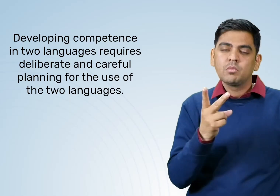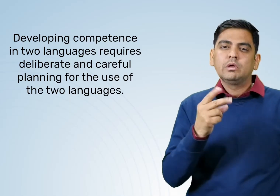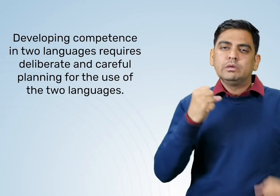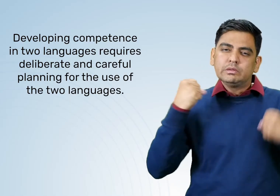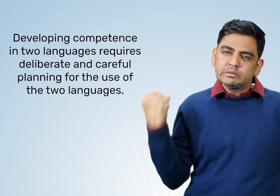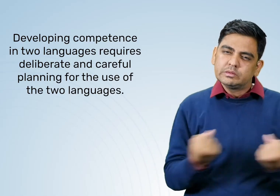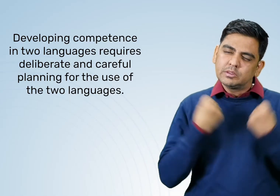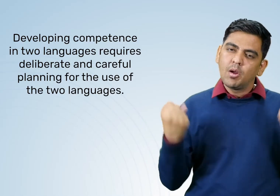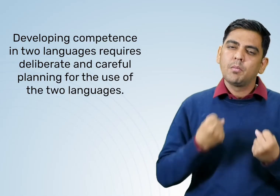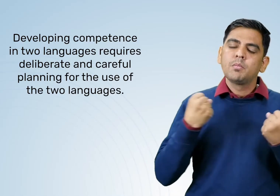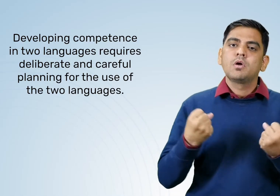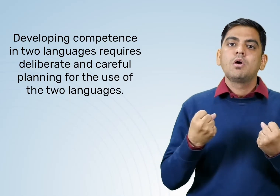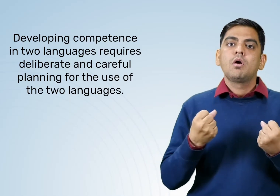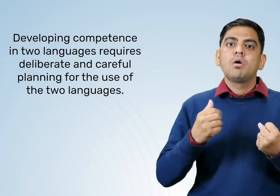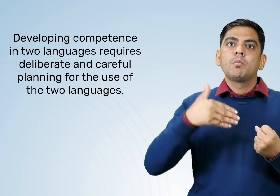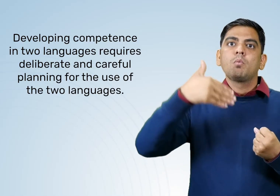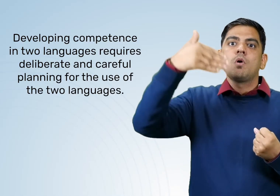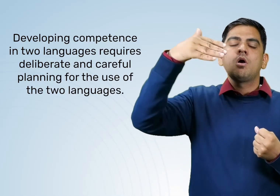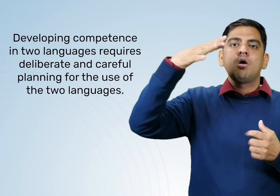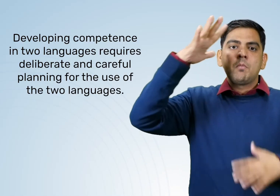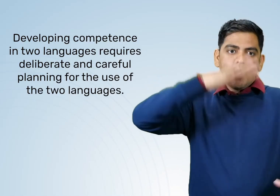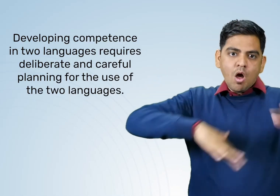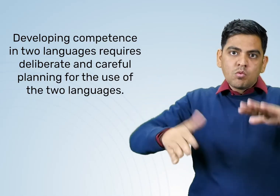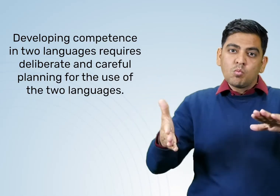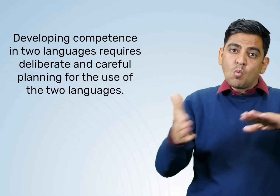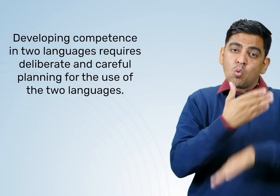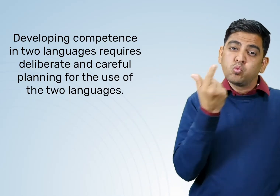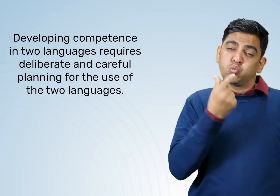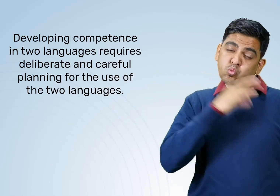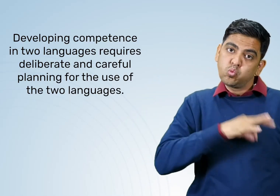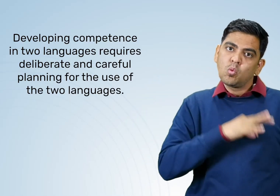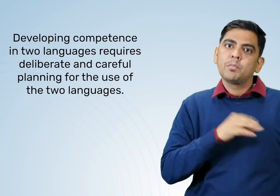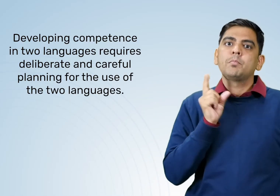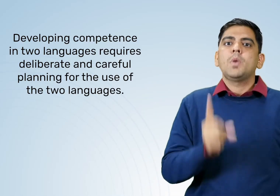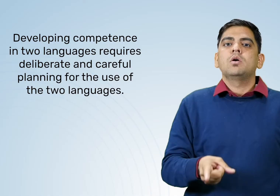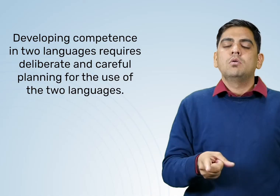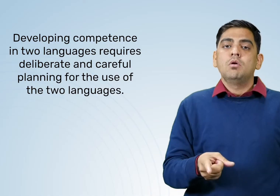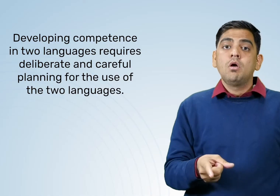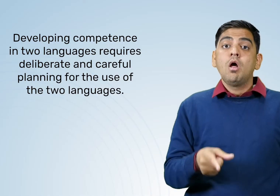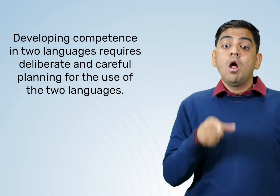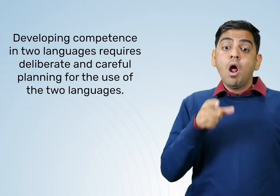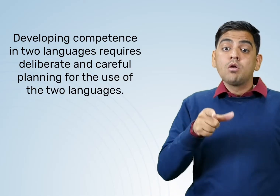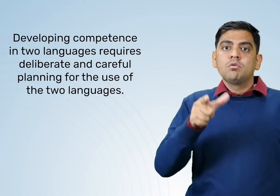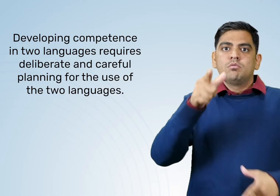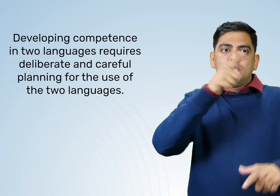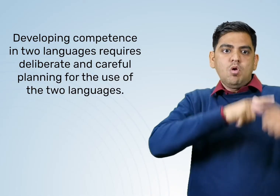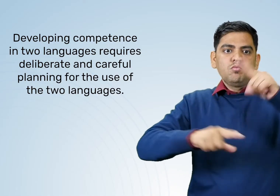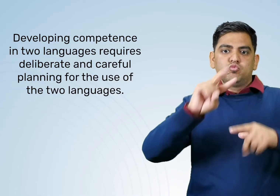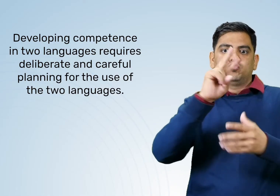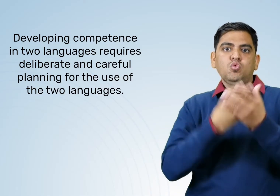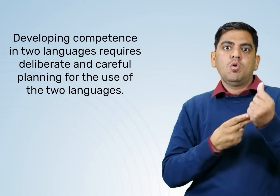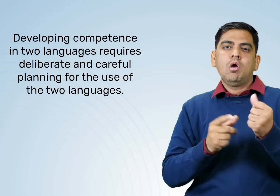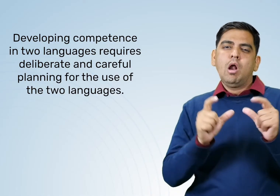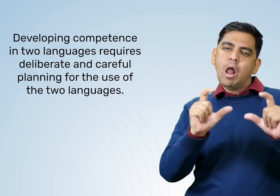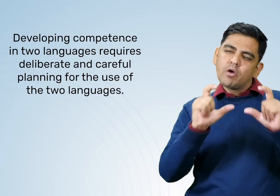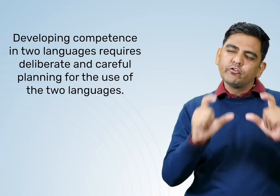दो भाषाओं में क्षमता विकसित करने के लिए दो भाषाओं के उपयोग के लिए सुविचार